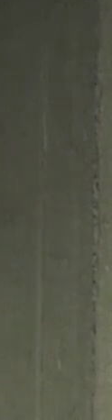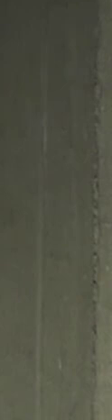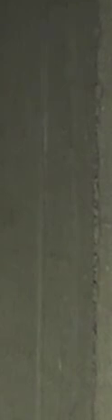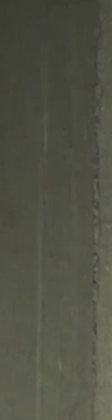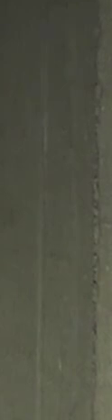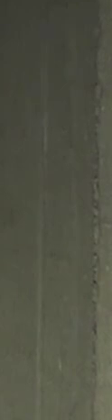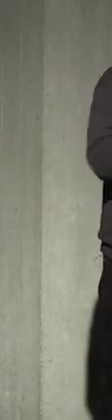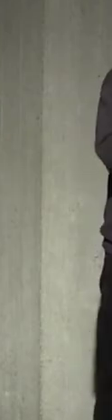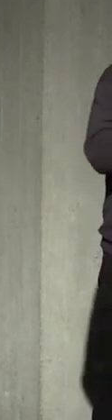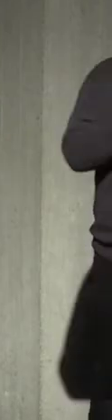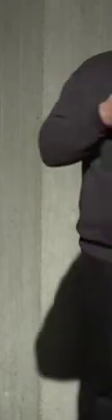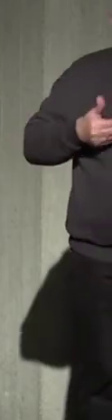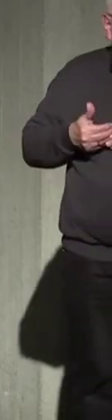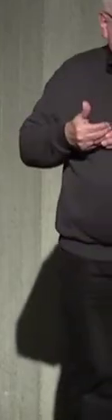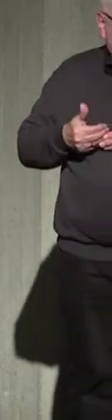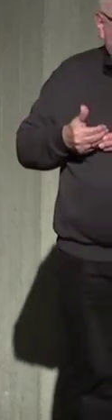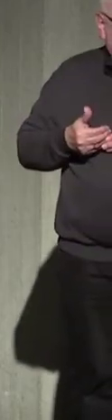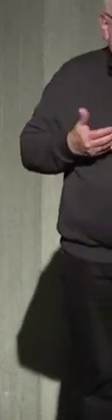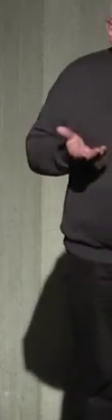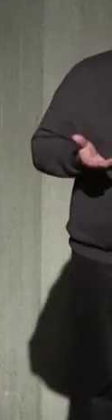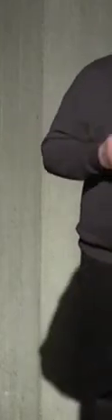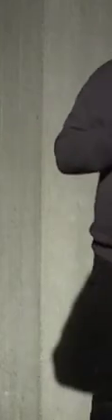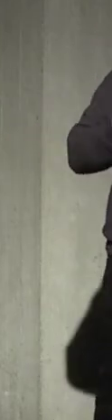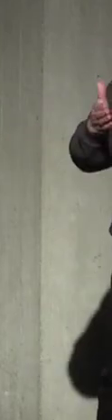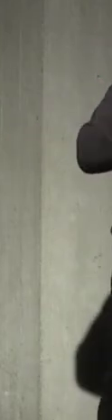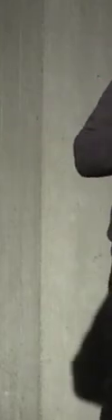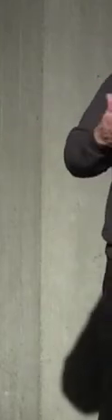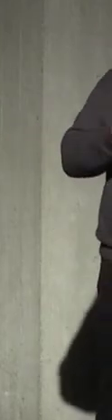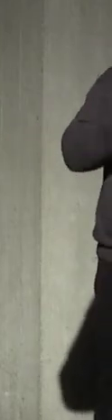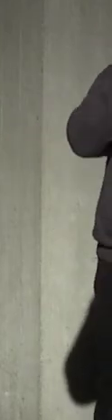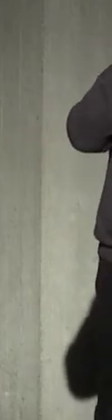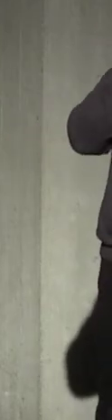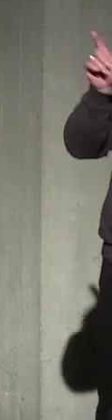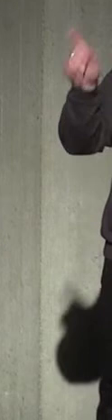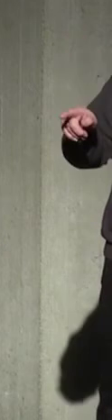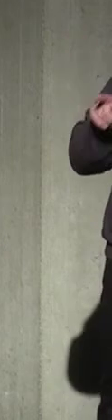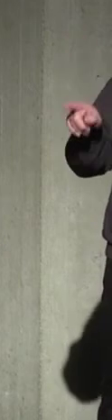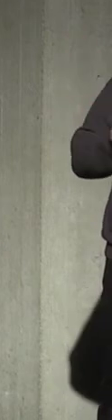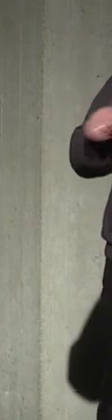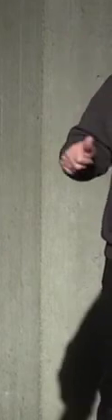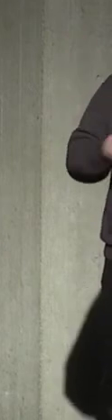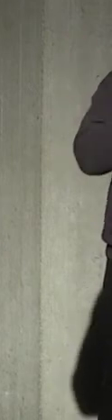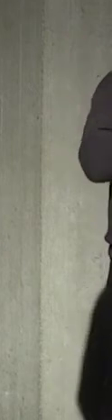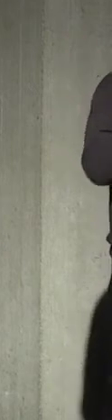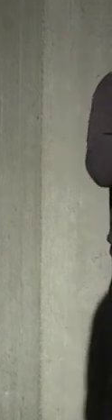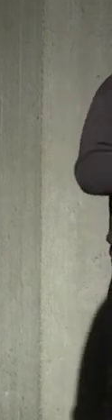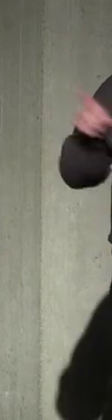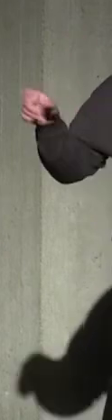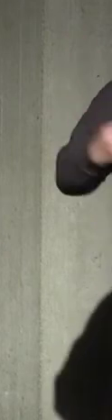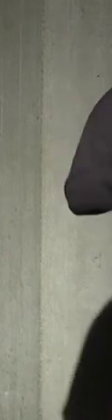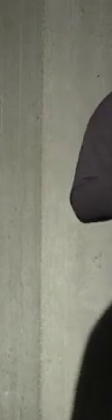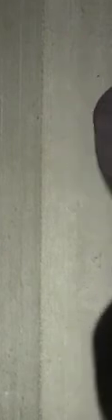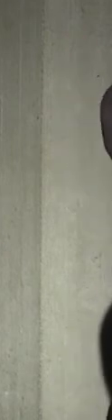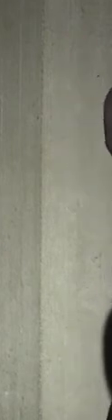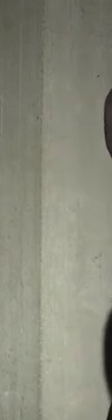drohender Isolation. In ihrer Nachbarschaft, in ihrem Quartier, kennt man sie als jemanden, der hilft, wenn es nötig ist. Sie unterstützen, wo sie